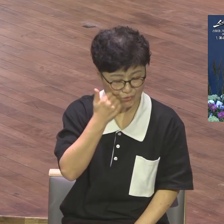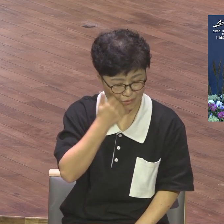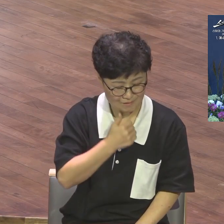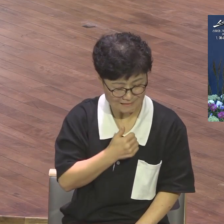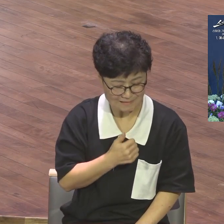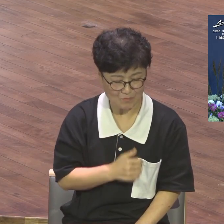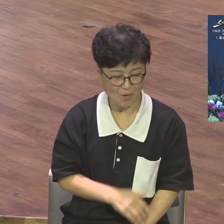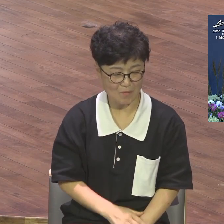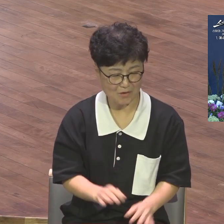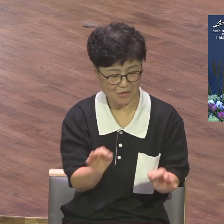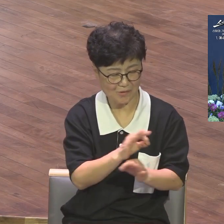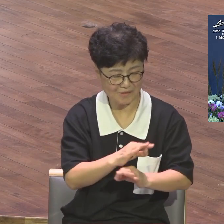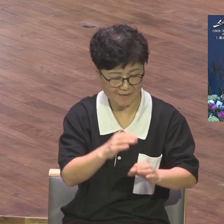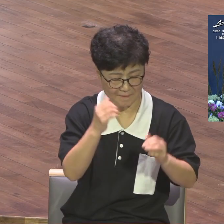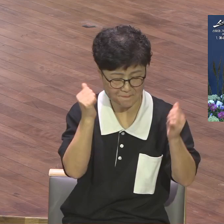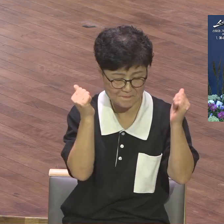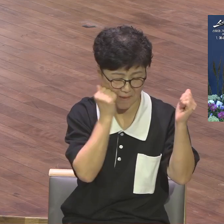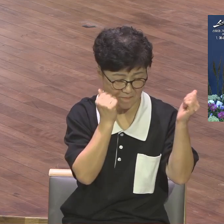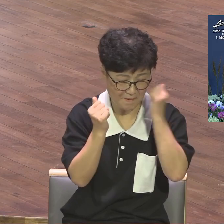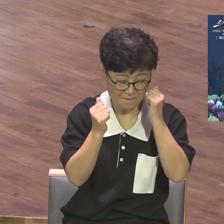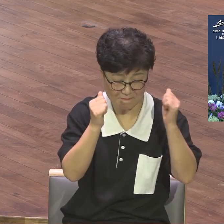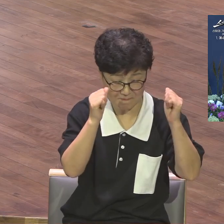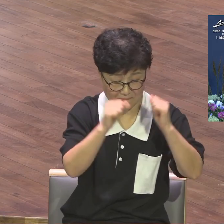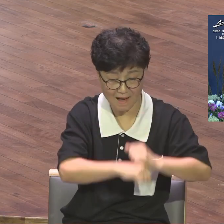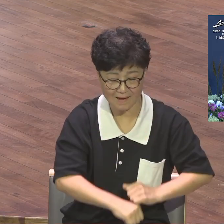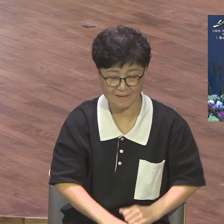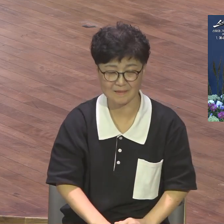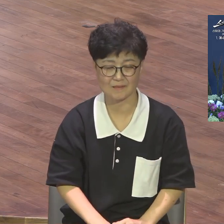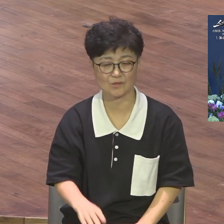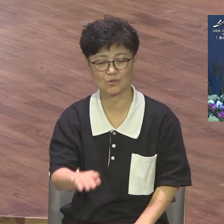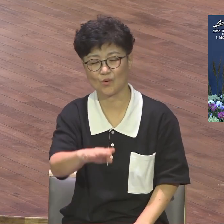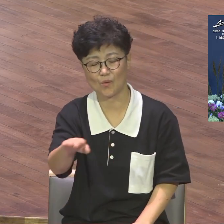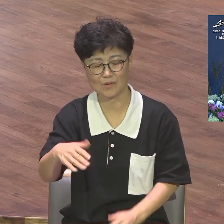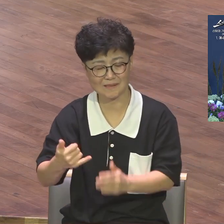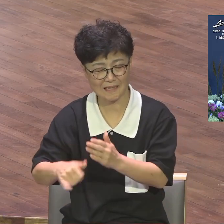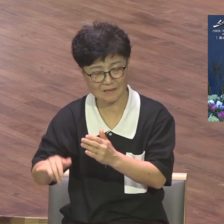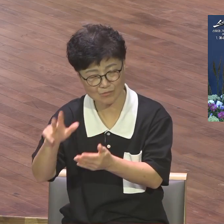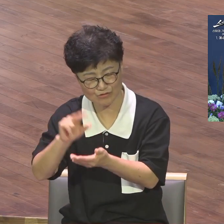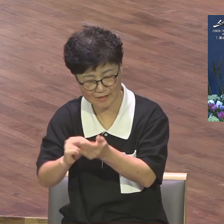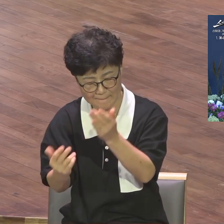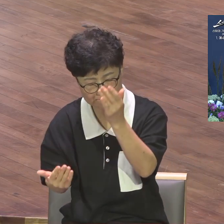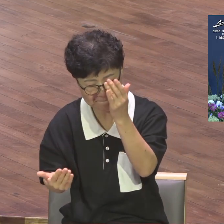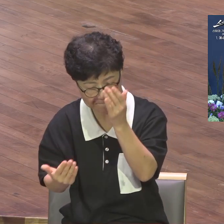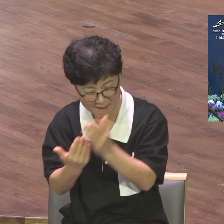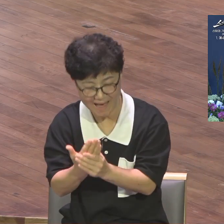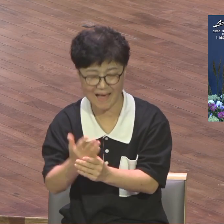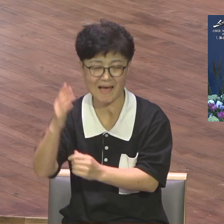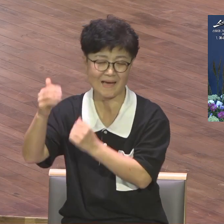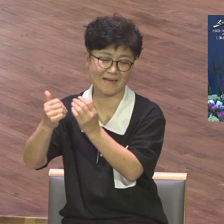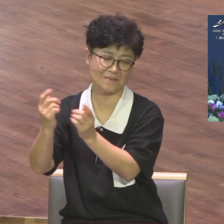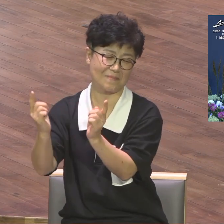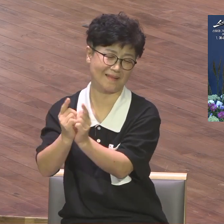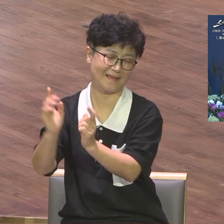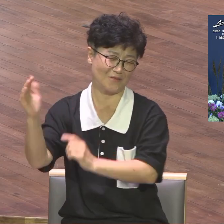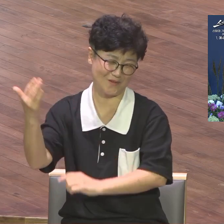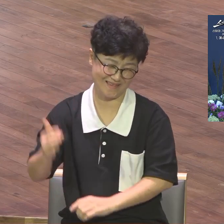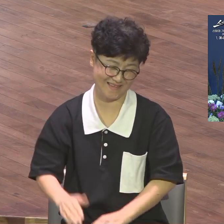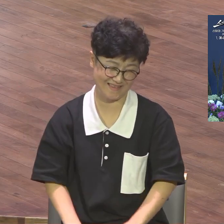숨은 영적인 문제 등등등. 하나님께서는 개별 맞춤으로 여러분 개개인을 찾아오신 것입니다.